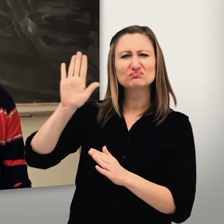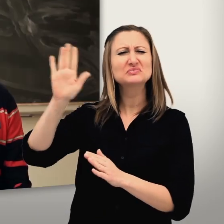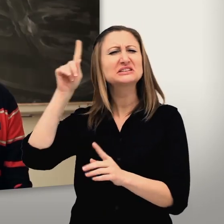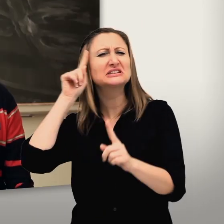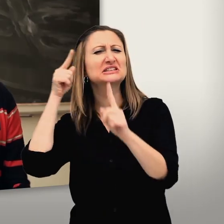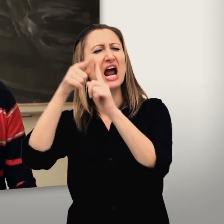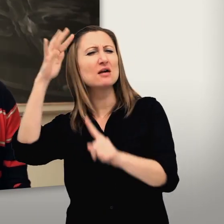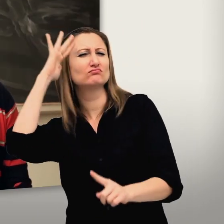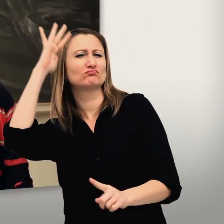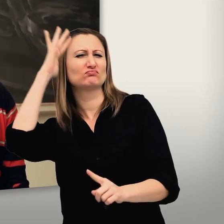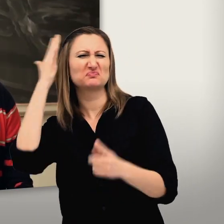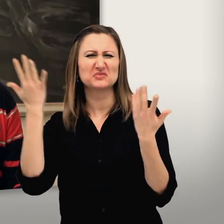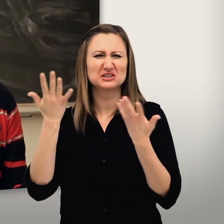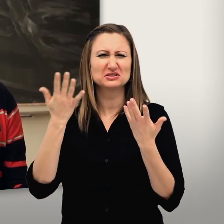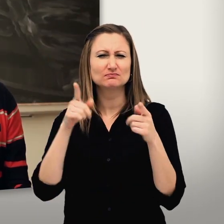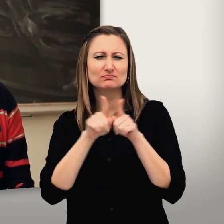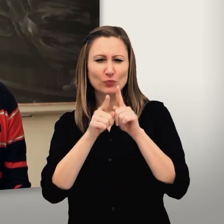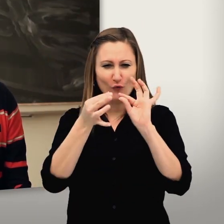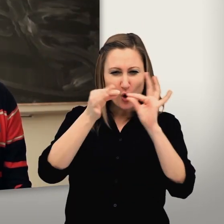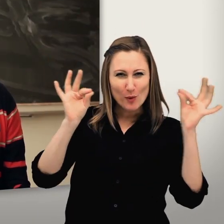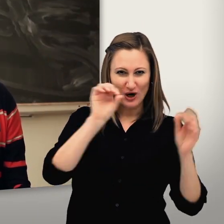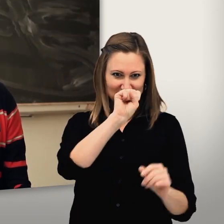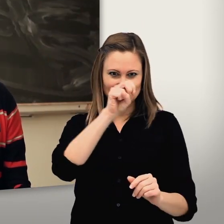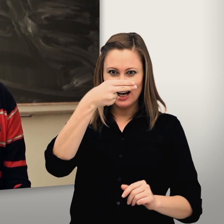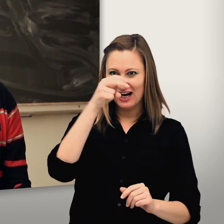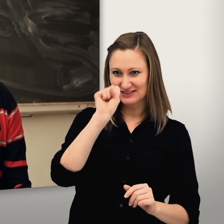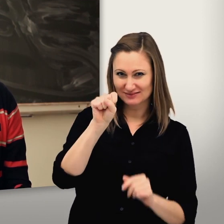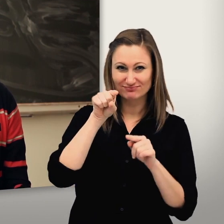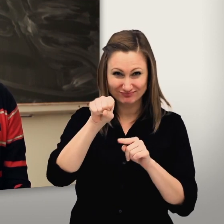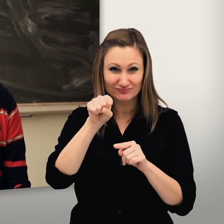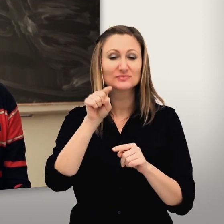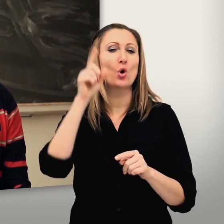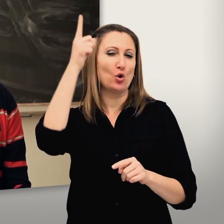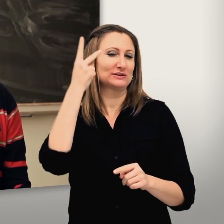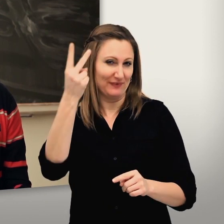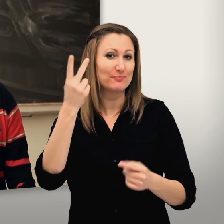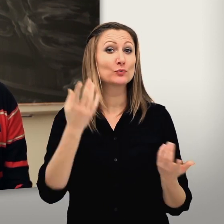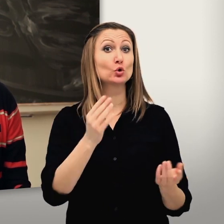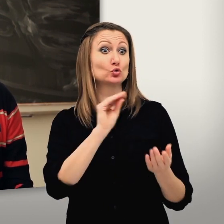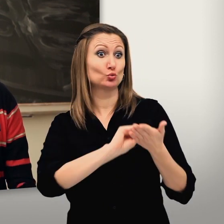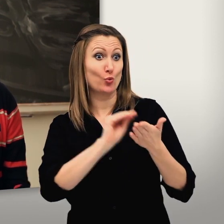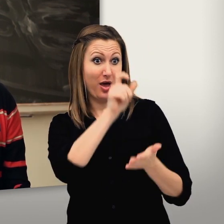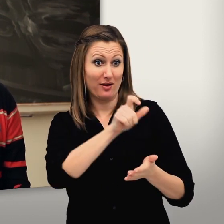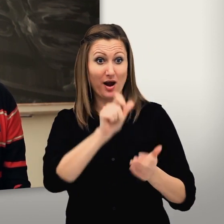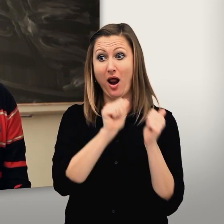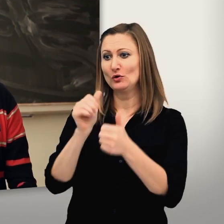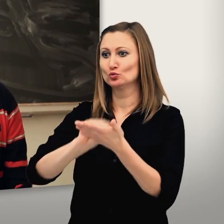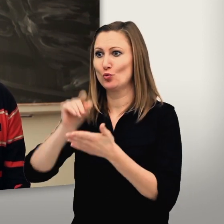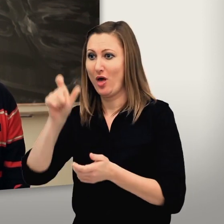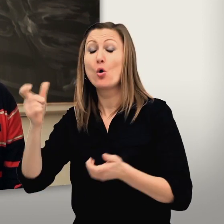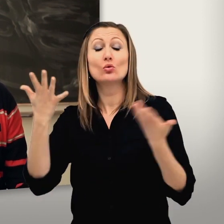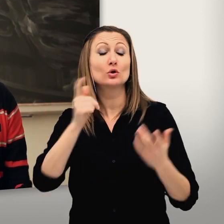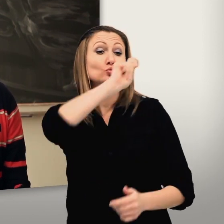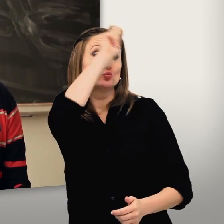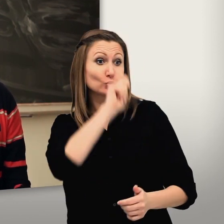Das Prinzip des Chancenwerks lässt sich eigentlich ganz gut umschreiben mit der Formel SHS auf 2, das heißt